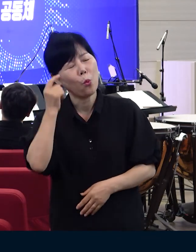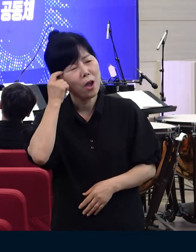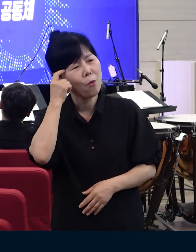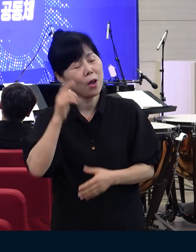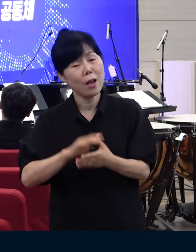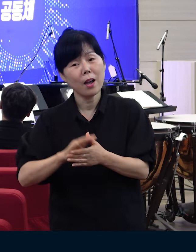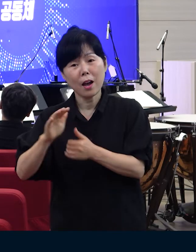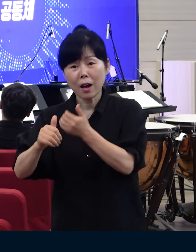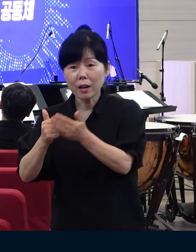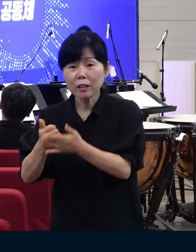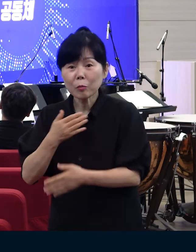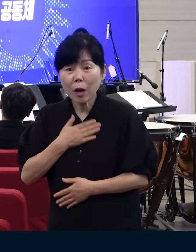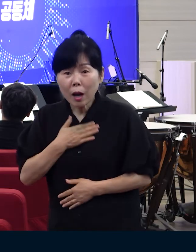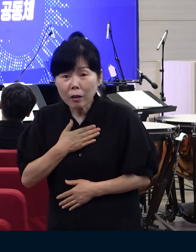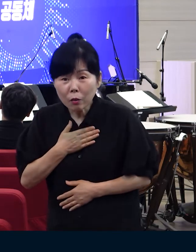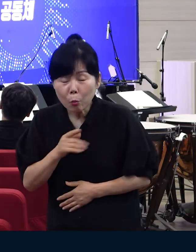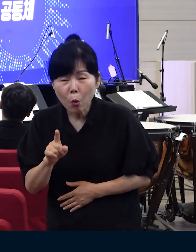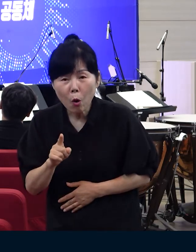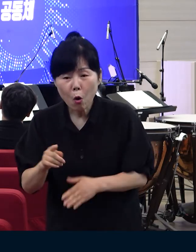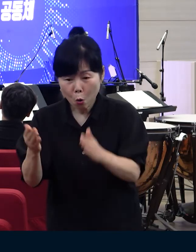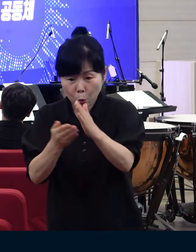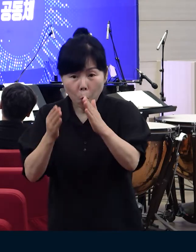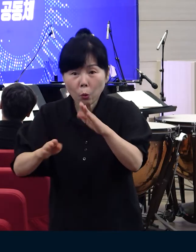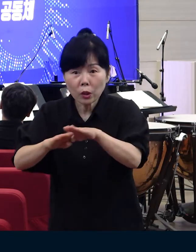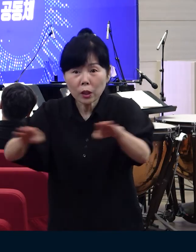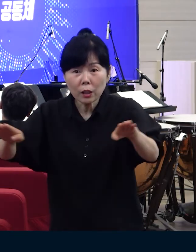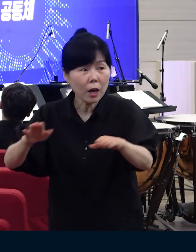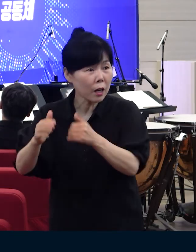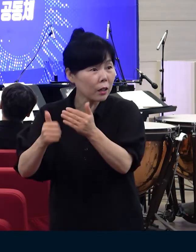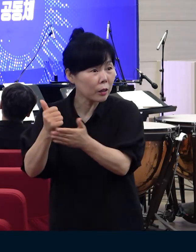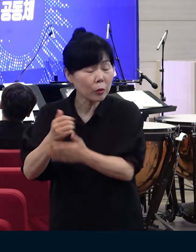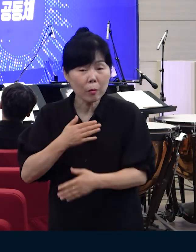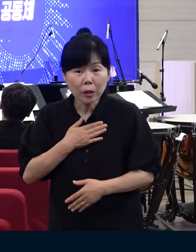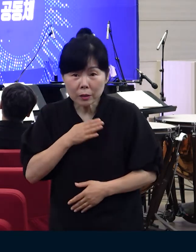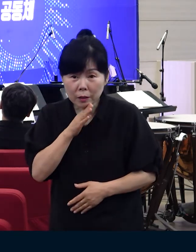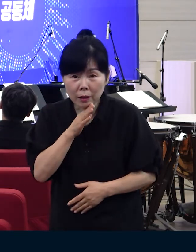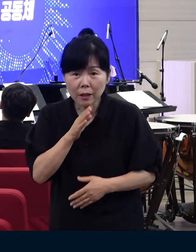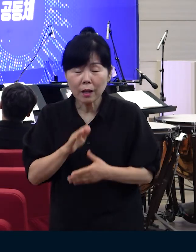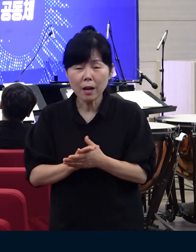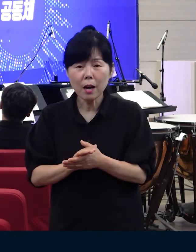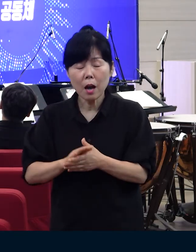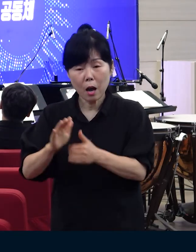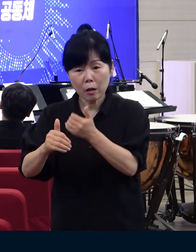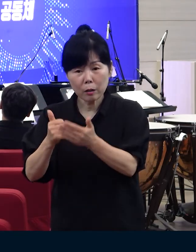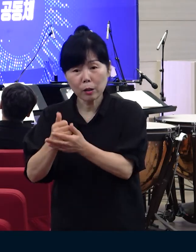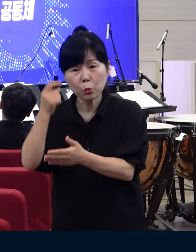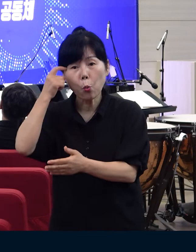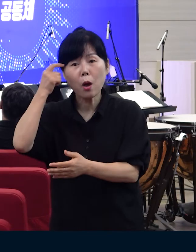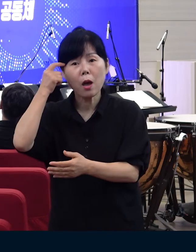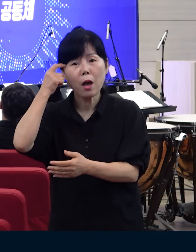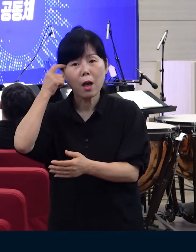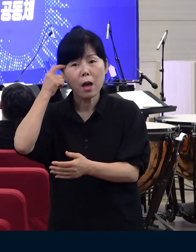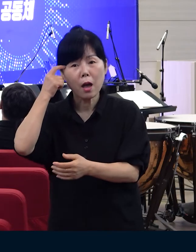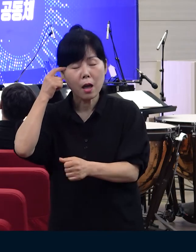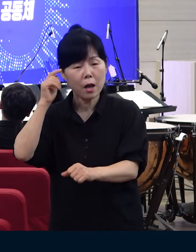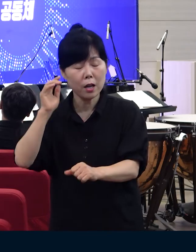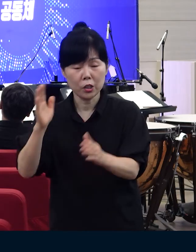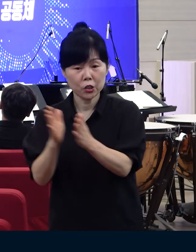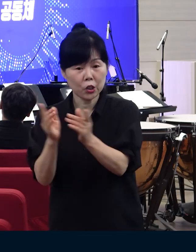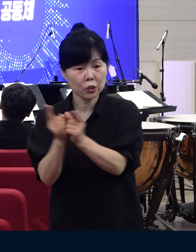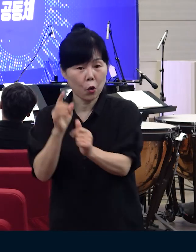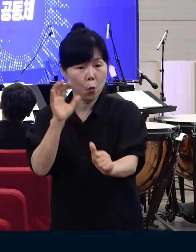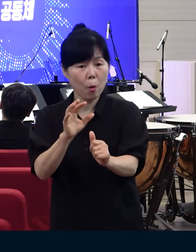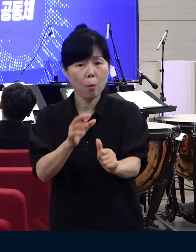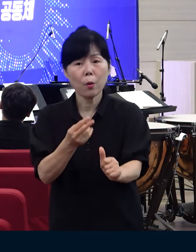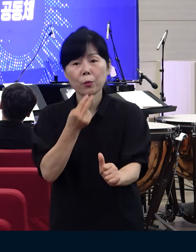알지만 하나님은 공의의 하나님이시잖아요. 그런데 그런 하나님께서 왜 이렇게 하시는가? 여러분, 답은